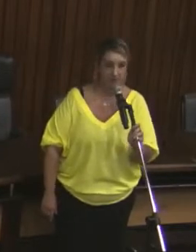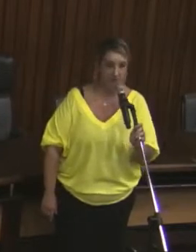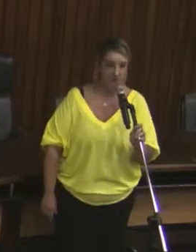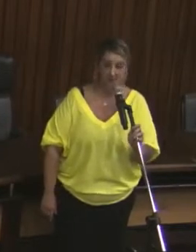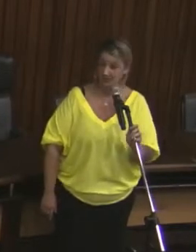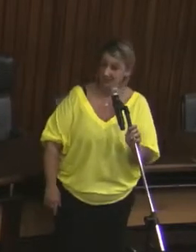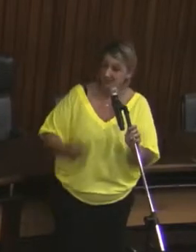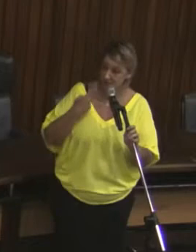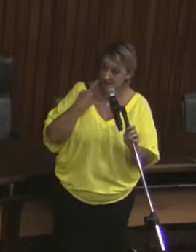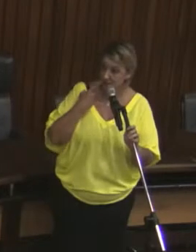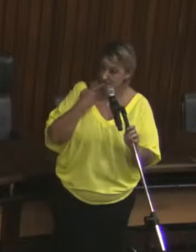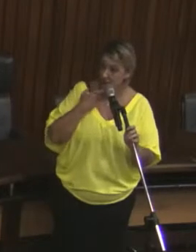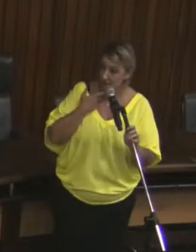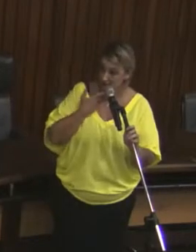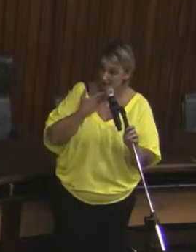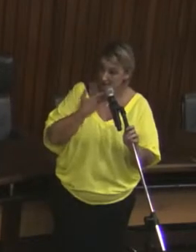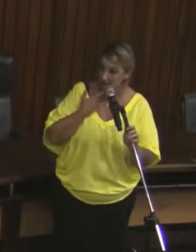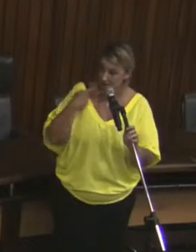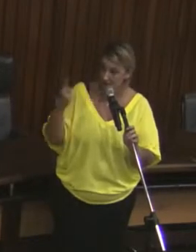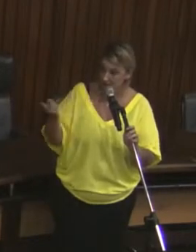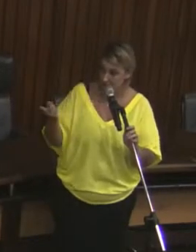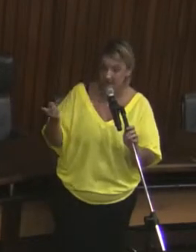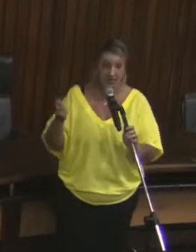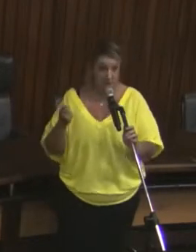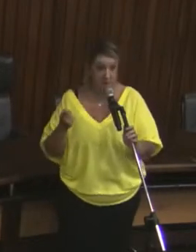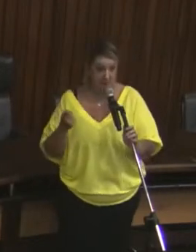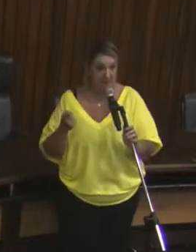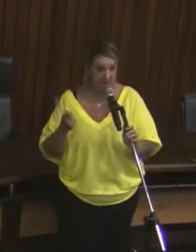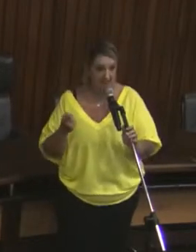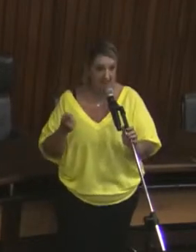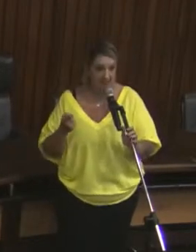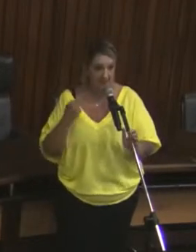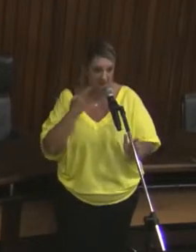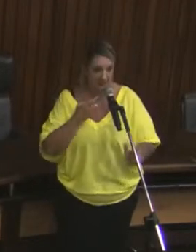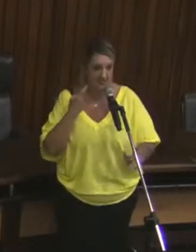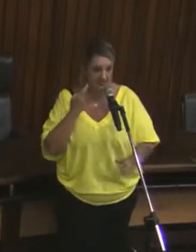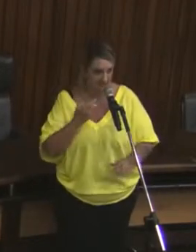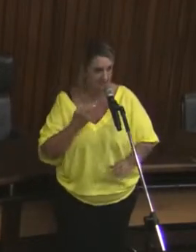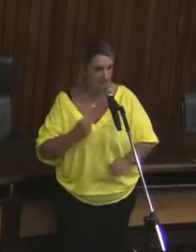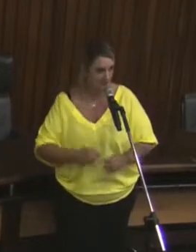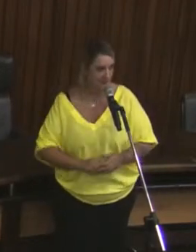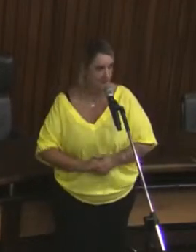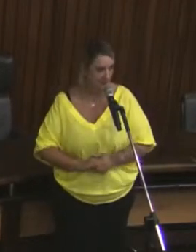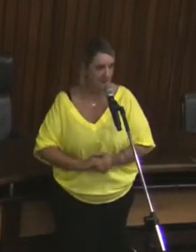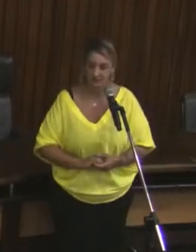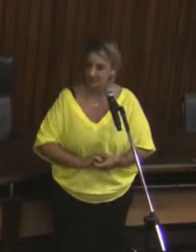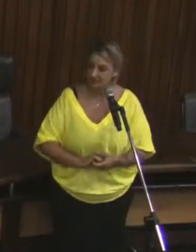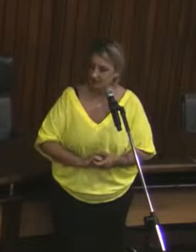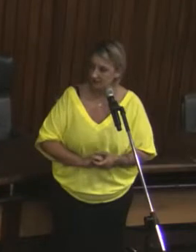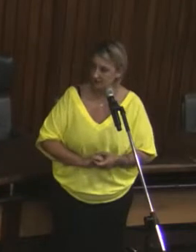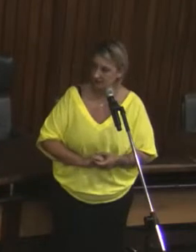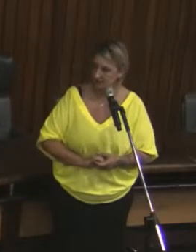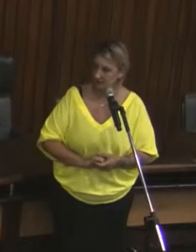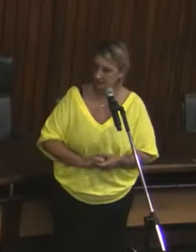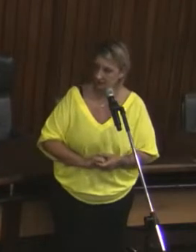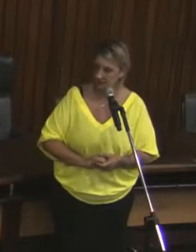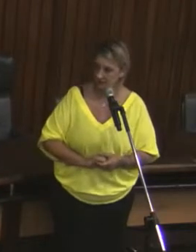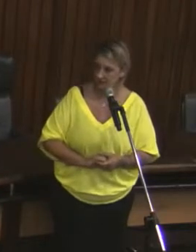fontes maiores. E se tivesse uma barba bem maior, também impossibilitaria de fazer. O máximo tem que ficar esse tamanho.